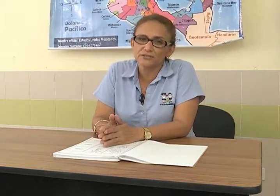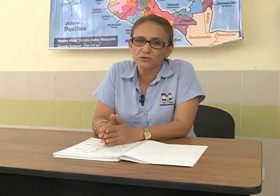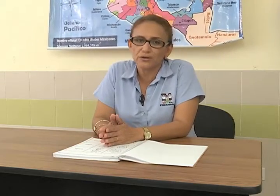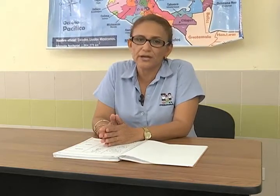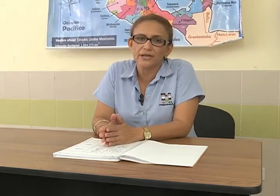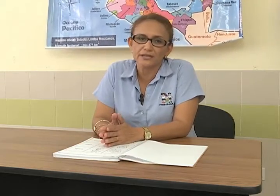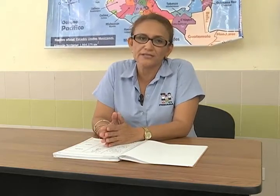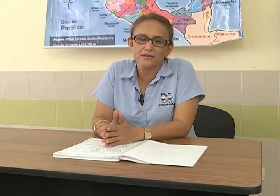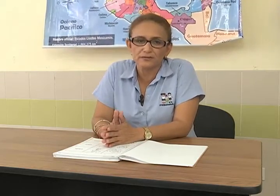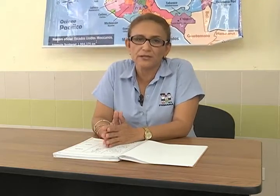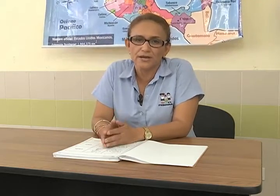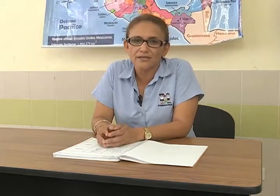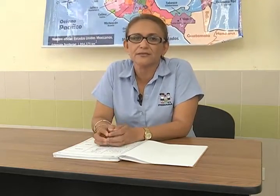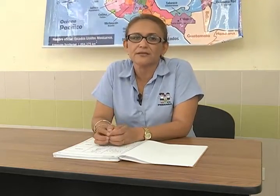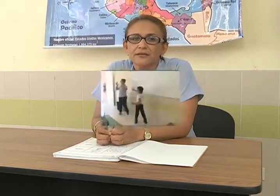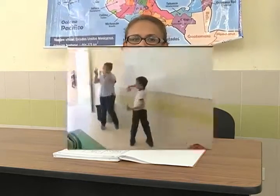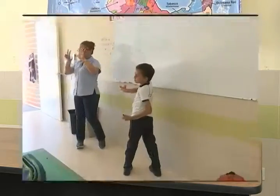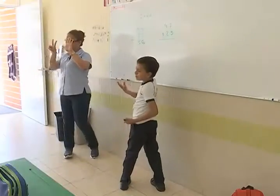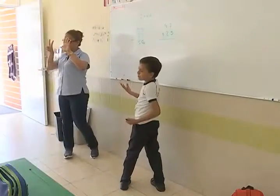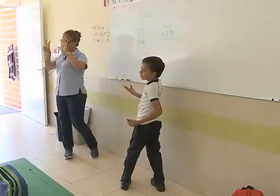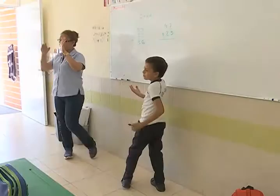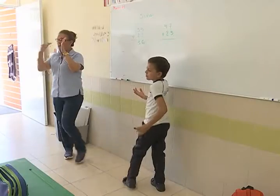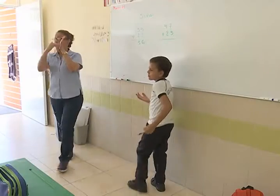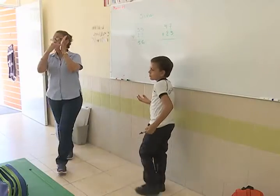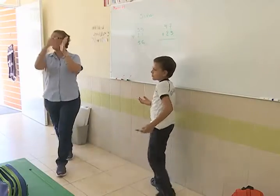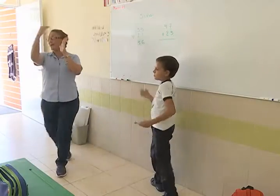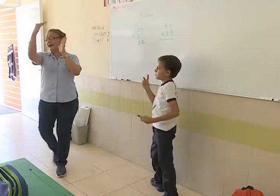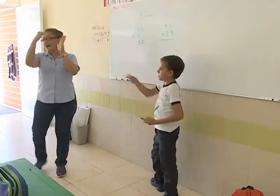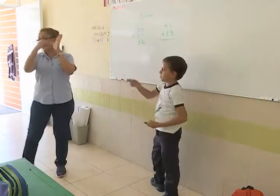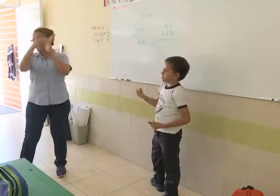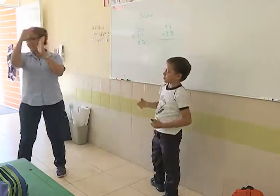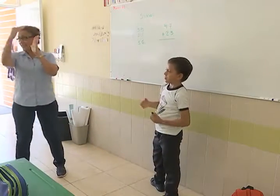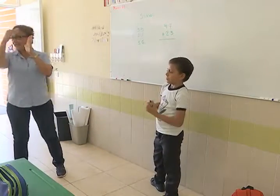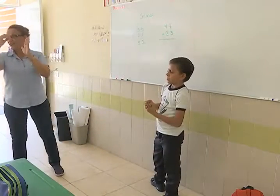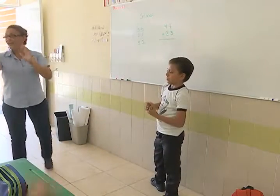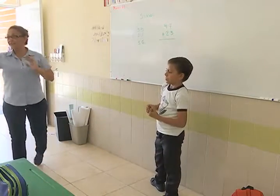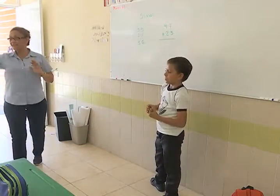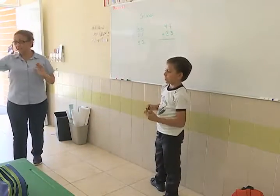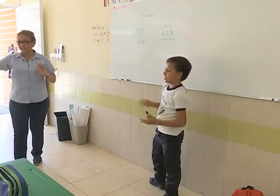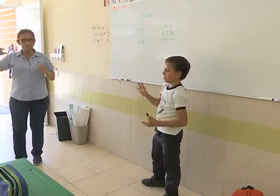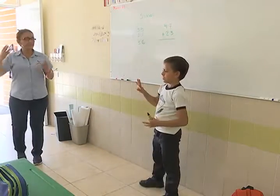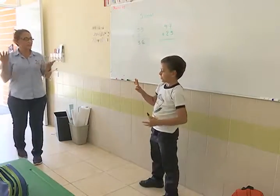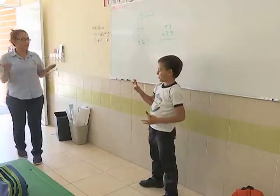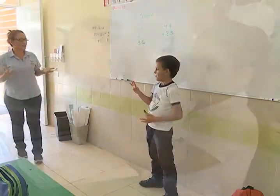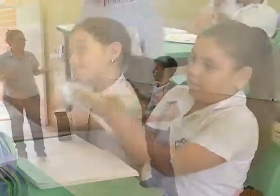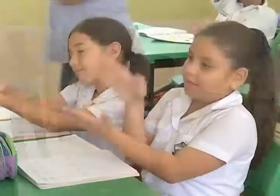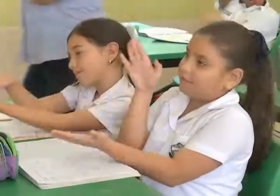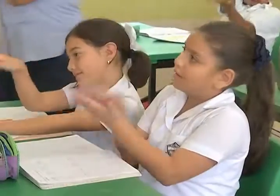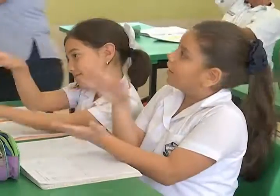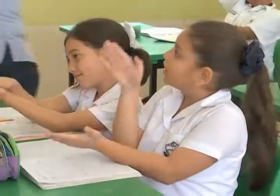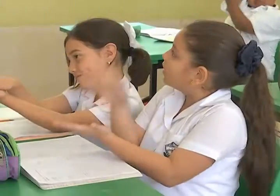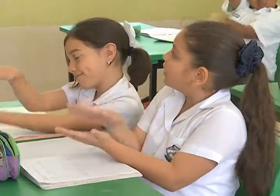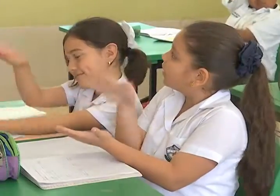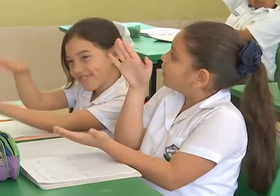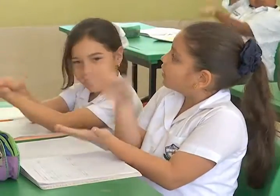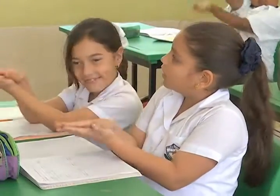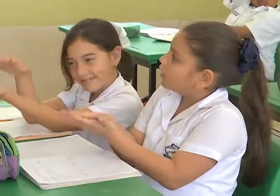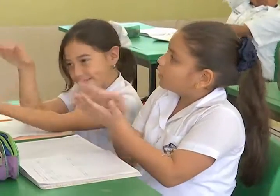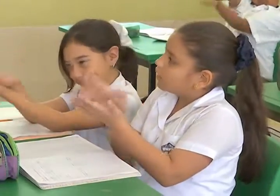te toque en el salón de clase. Esta maestra es un verdadero ejemplo de entrega por su profesión, que dando un esfuerzo extraordinario,